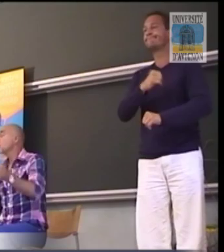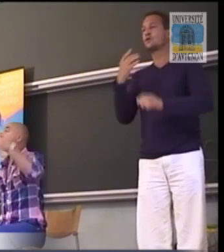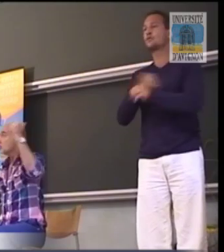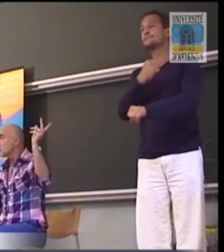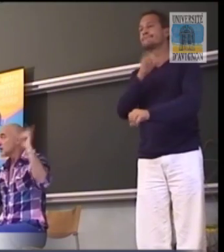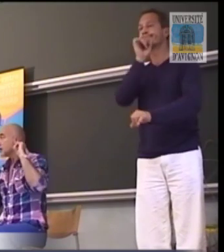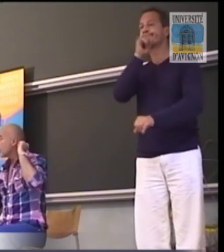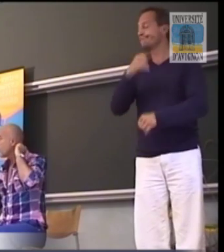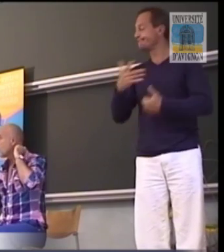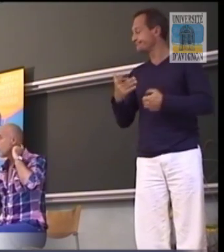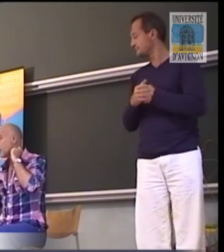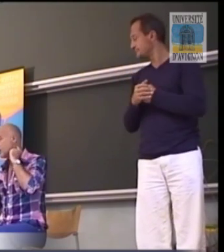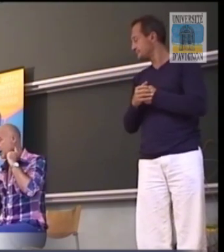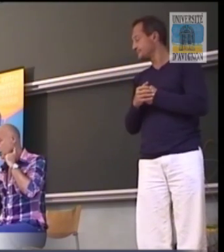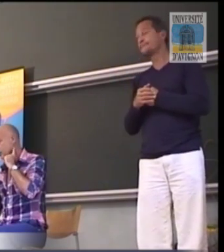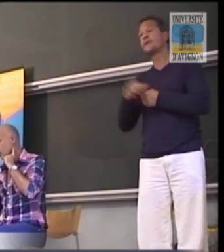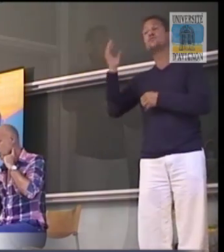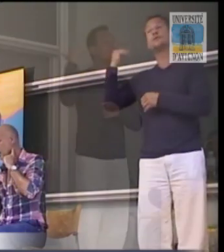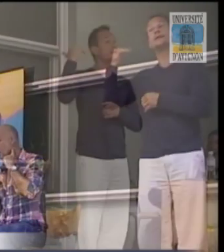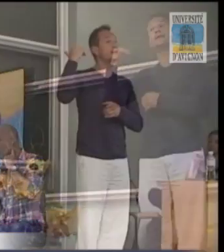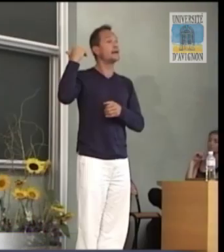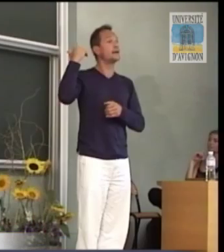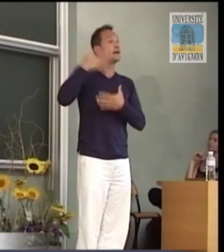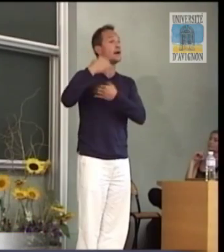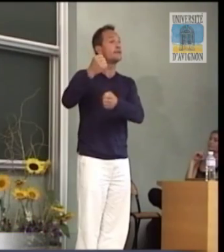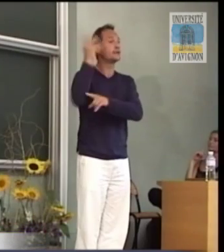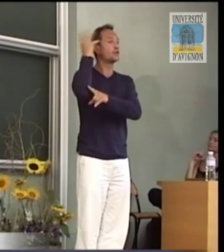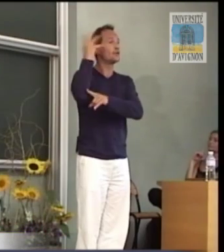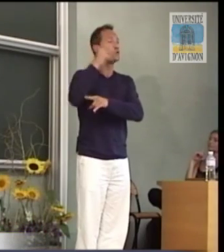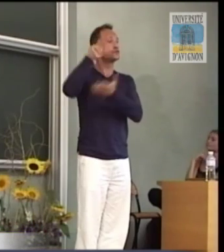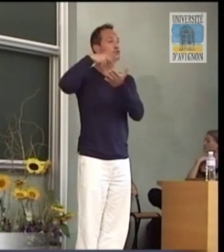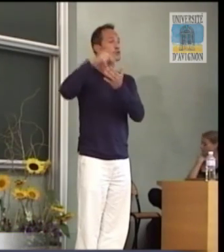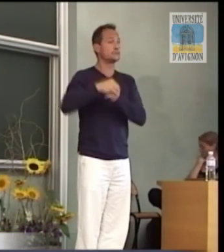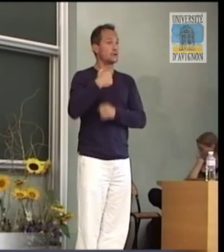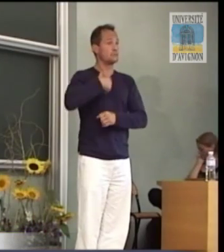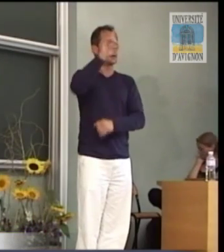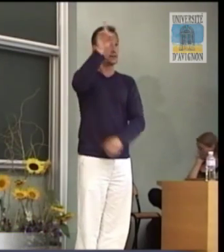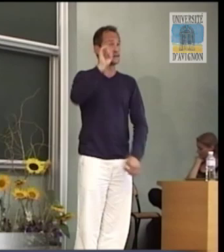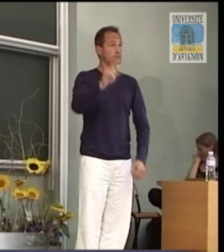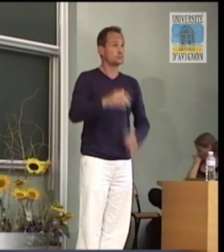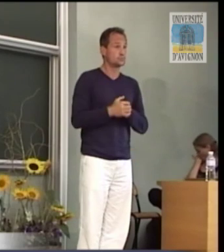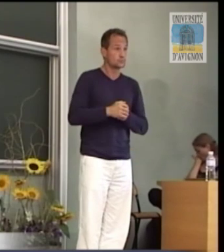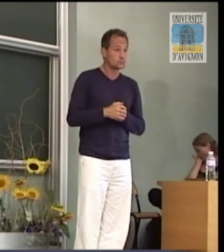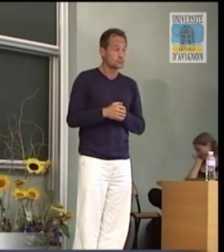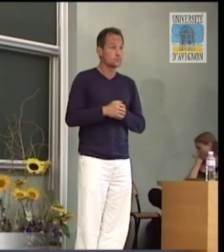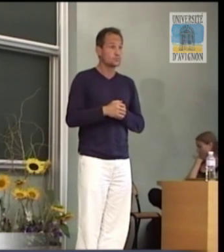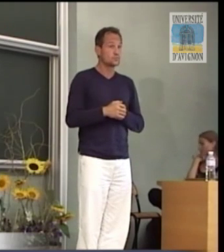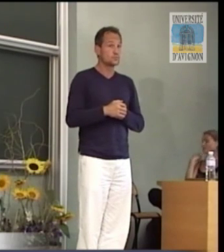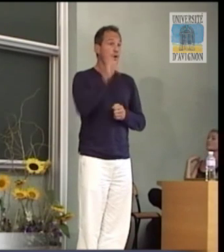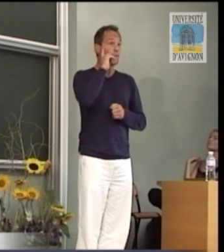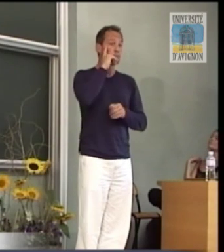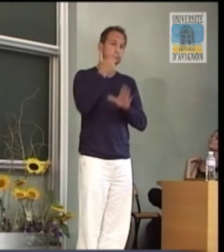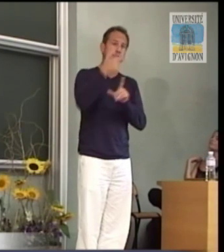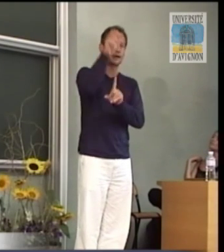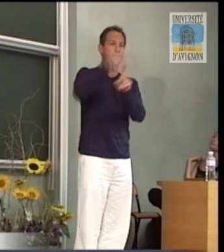l'autre jour, parce que j'étais par Pôle emploi invité à une conférence sur la danse, et j'ai posé cette question. Qu'est-ce qui fait que la personne doit s'interroger un